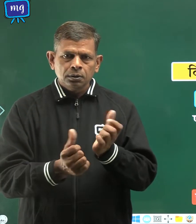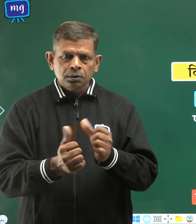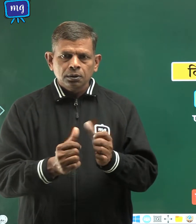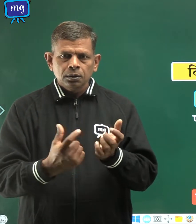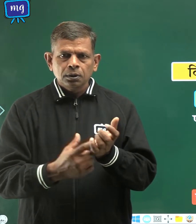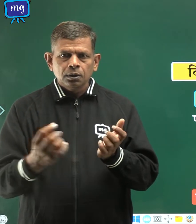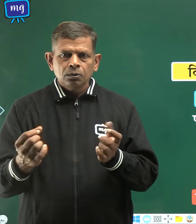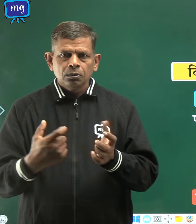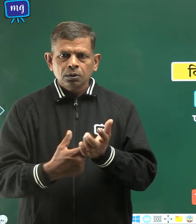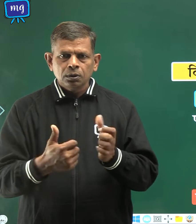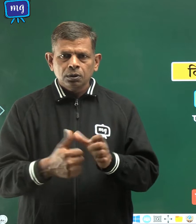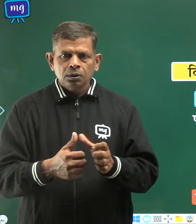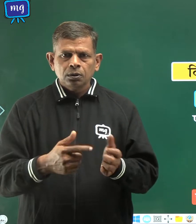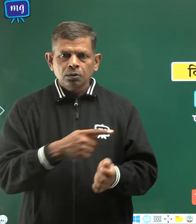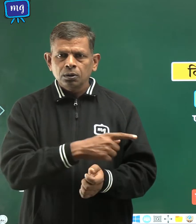और मेरे साथ हैं